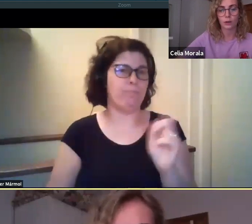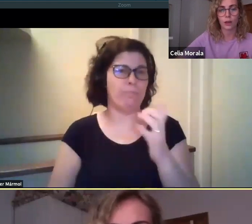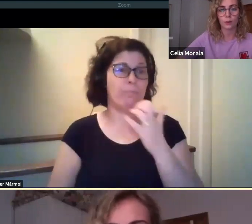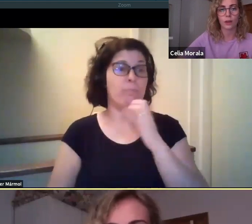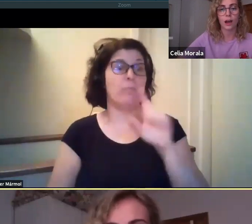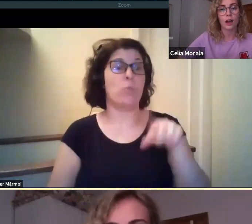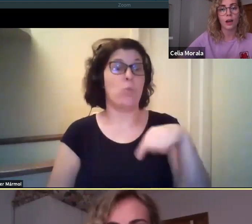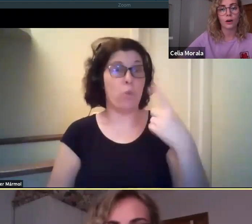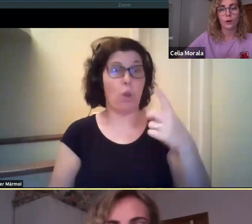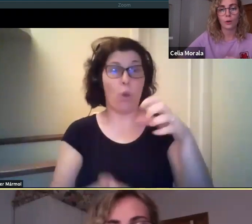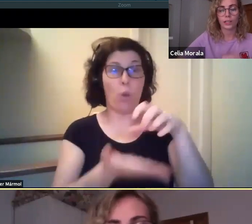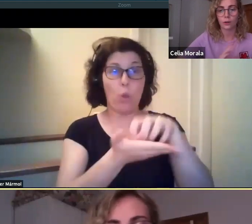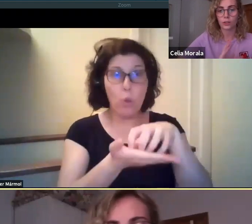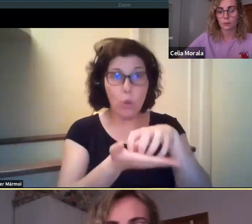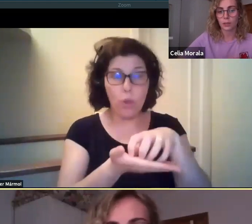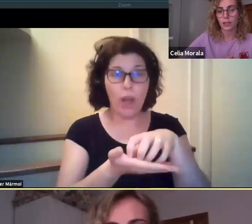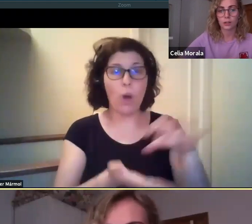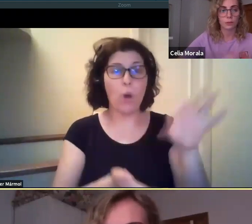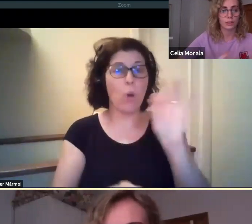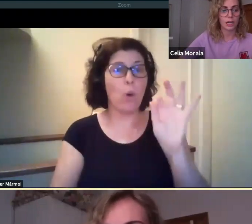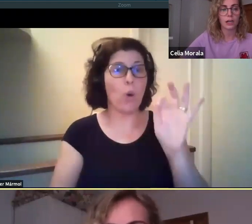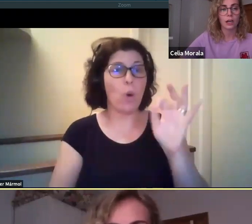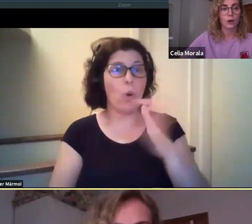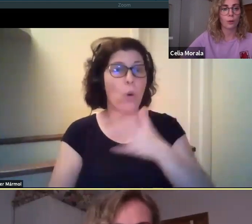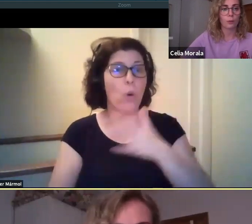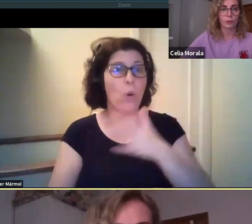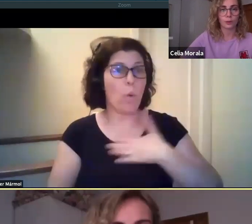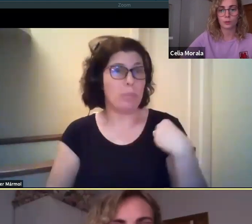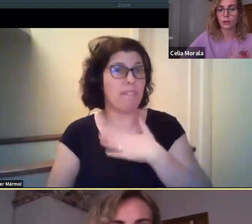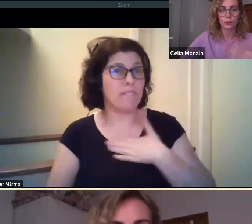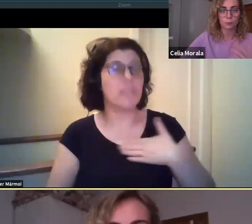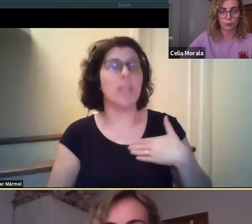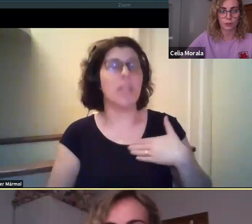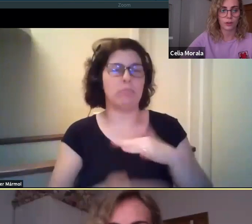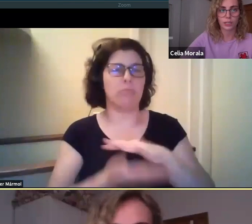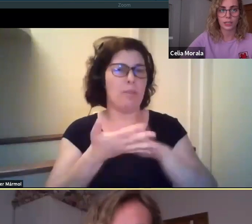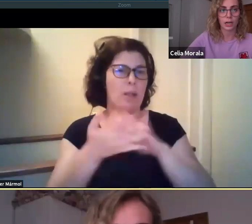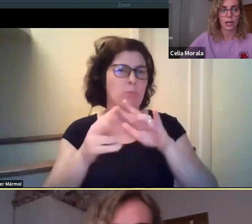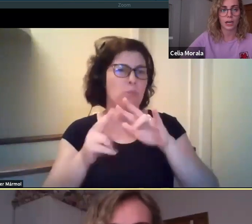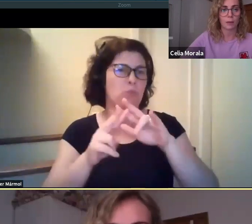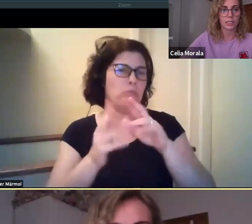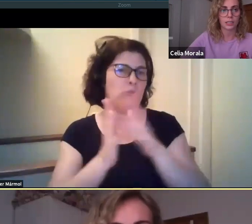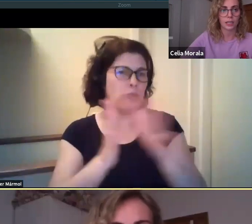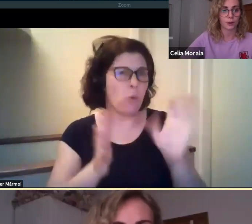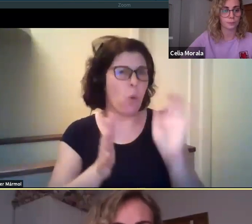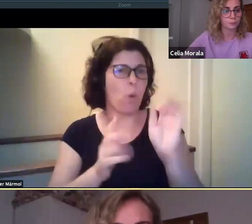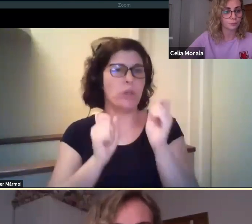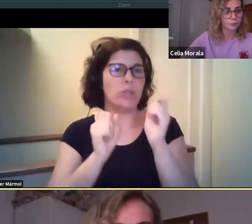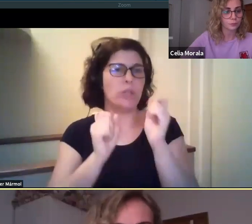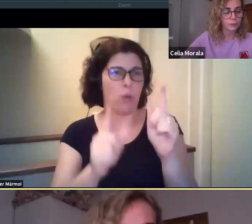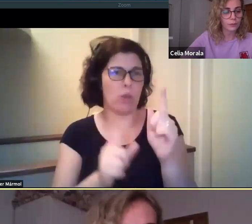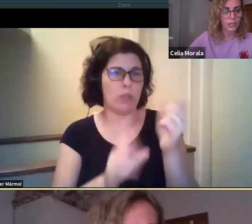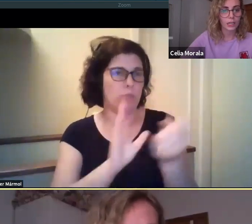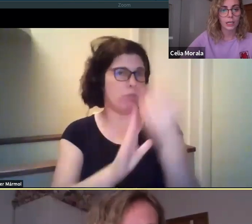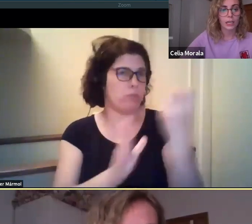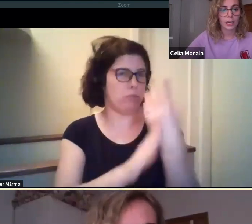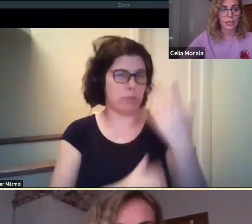tenéis alguna duda o cualquier cosa que me queréis comentar, lo podemos ver, os podemos facilitar la presentación.